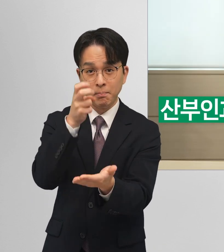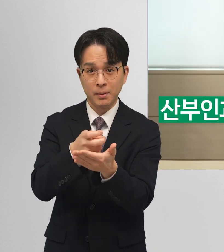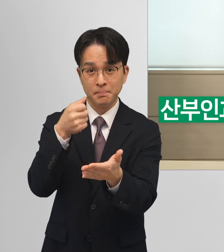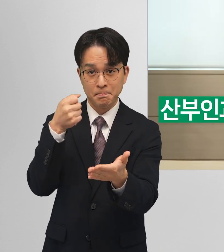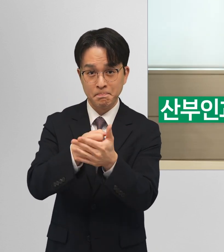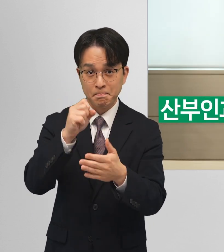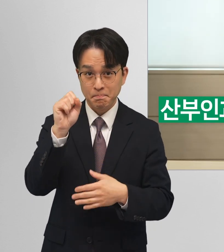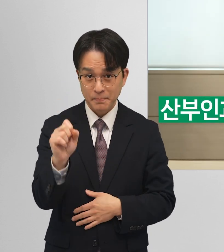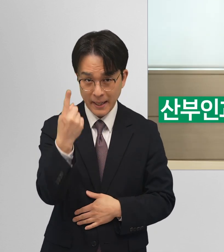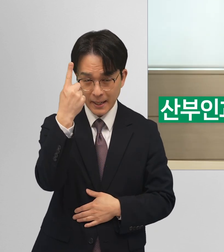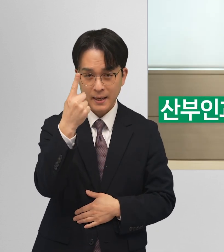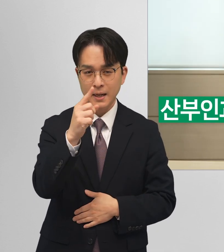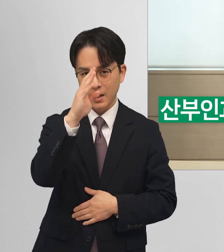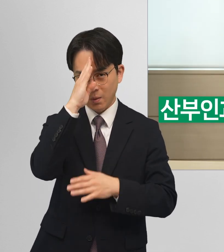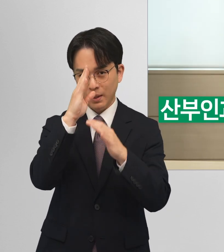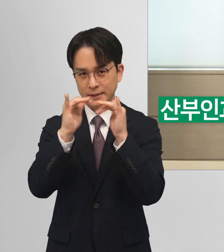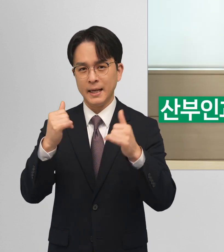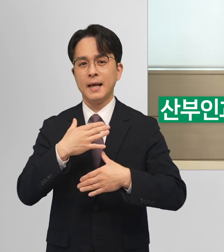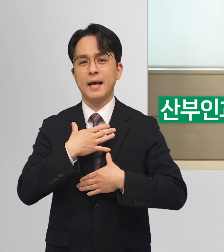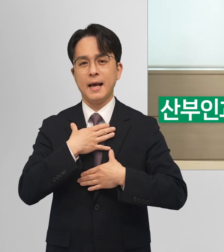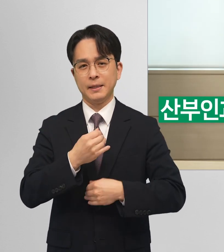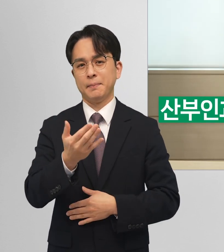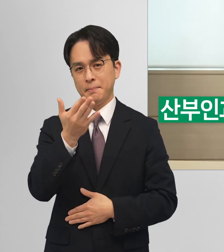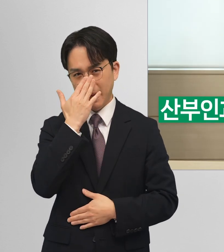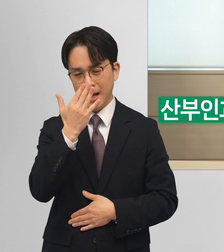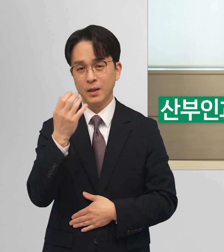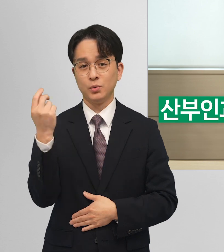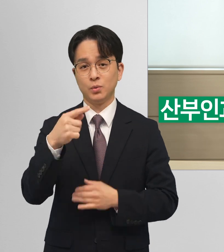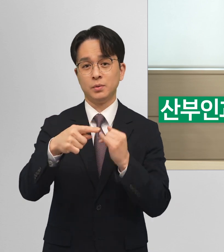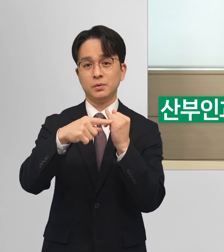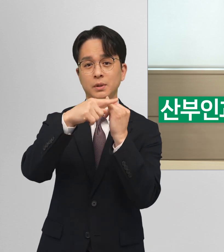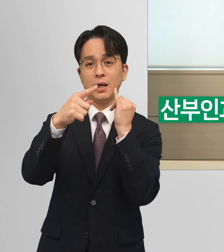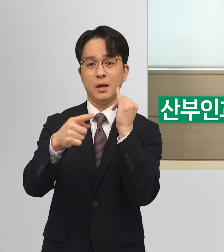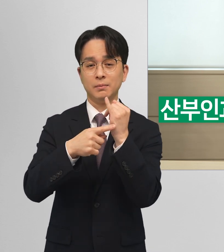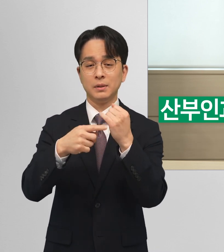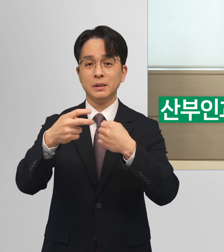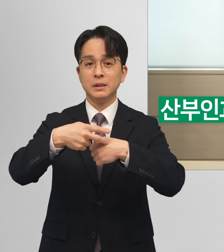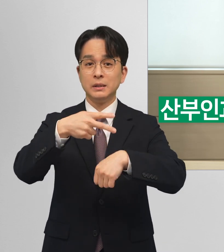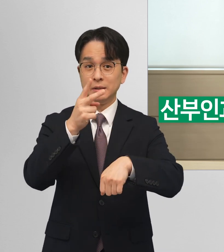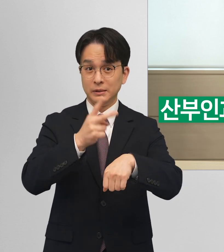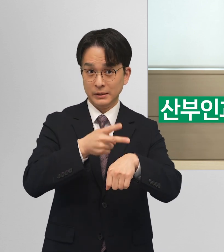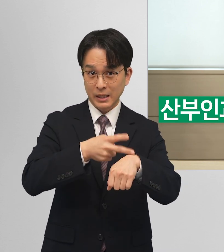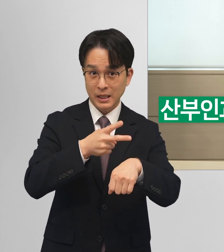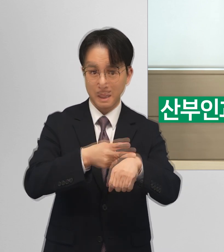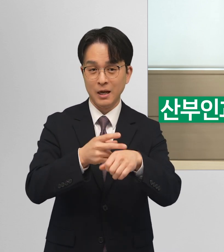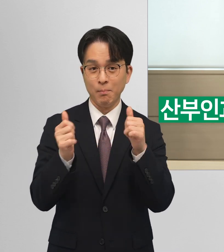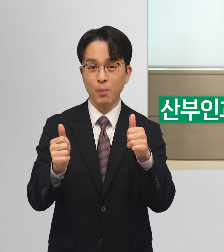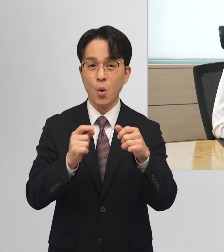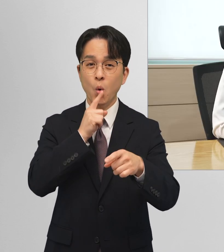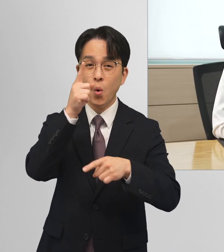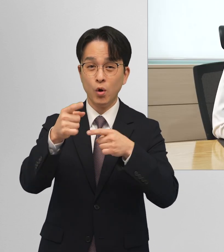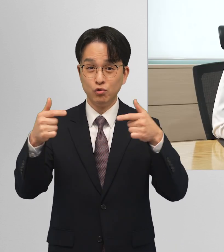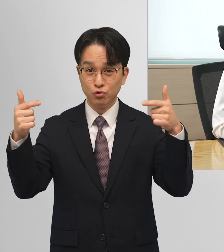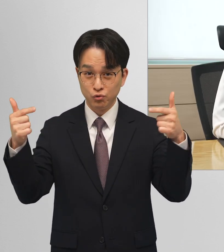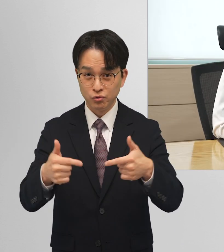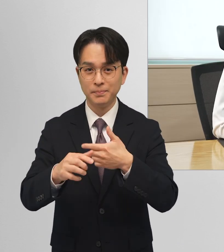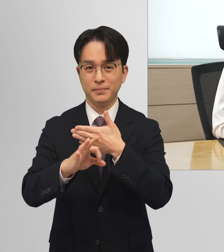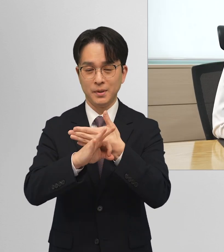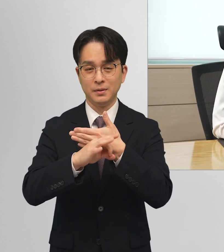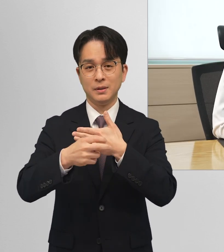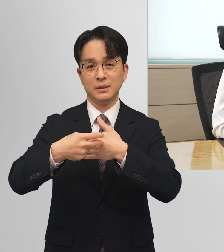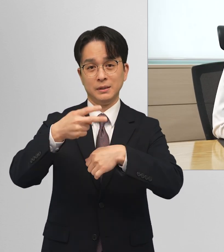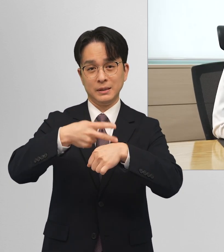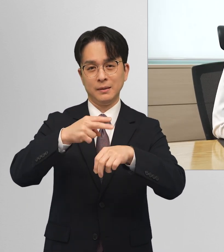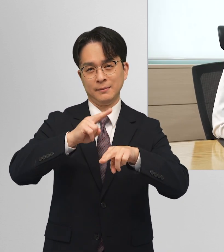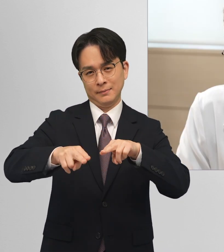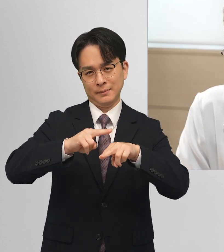의료사고 안전망이 구축된다면 산부인과 의사들에게 든든한 버팀목이 되어줄 것 같습니다. 몇 년에 걸친